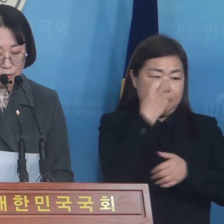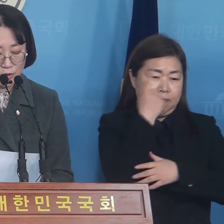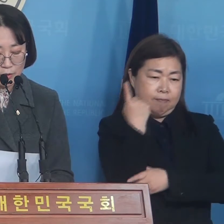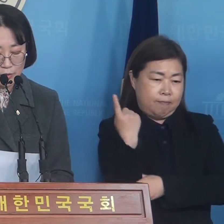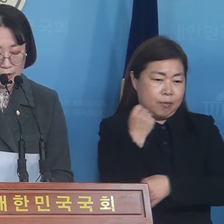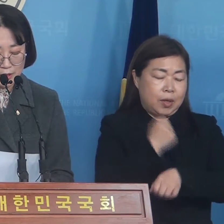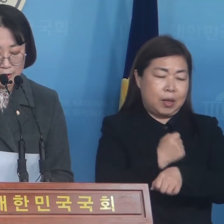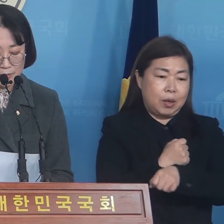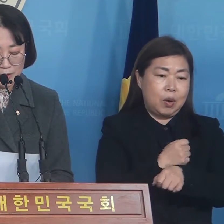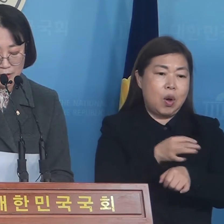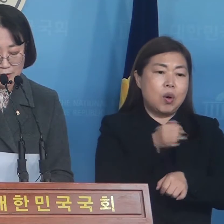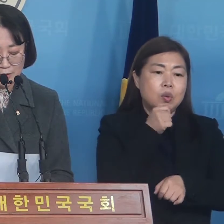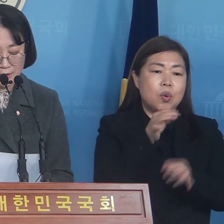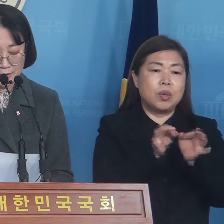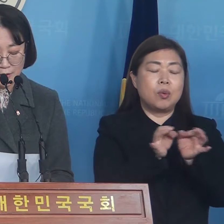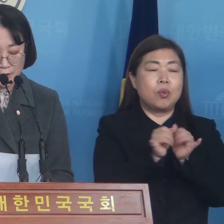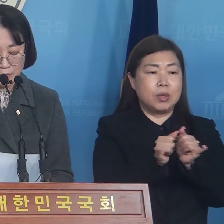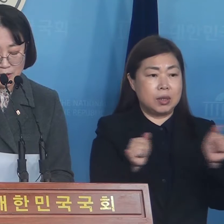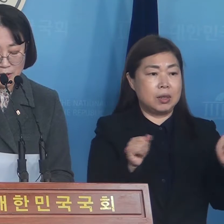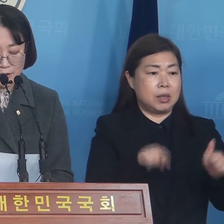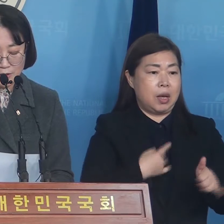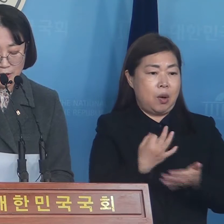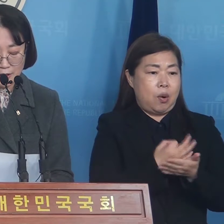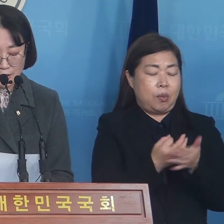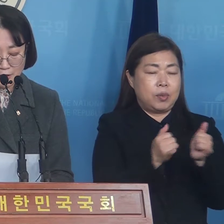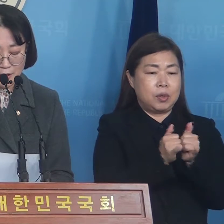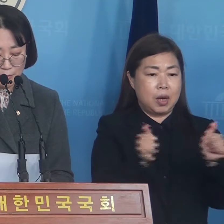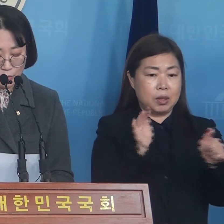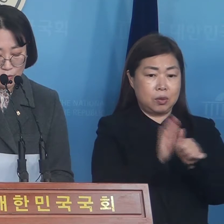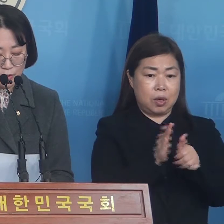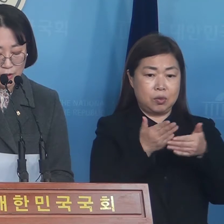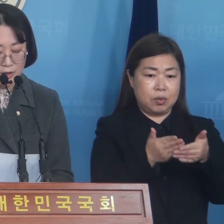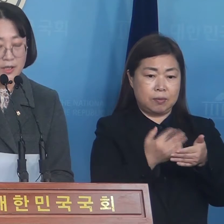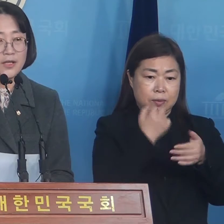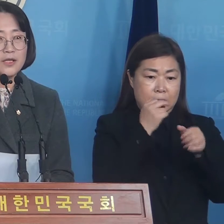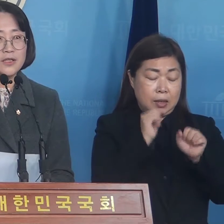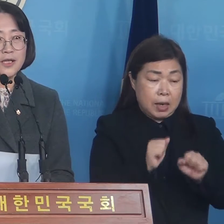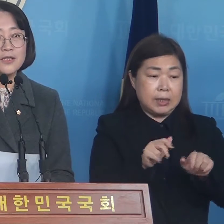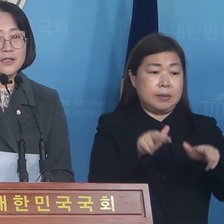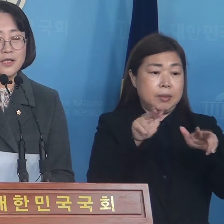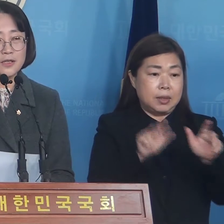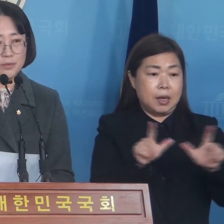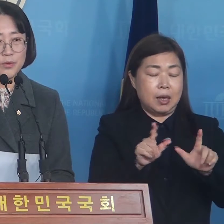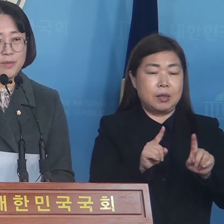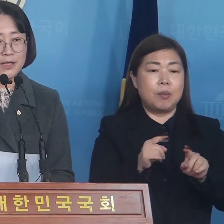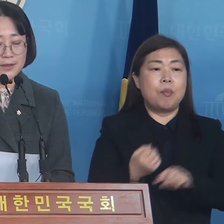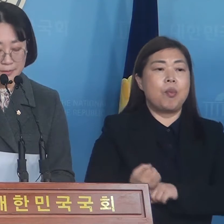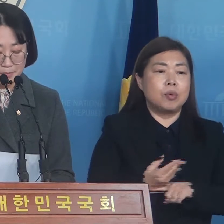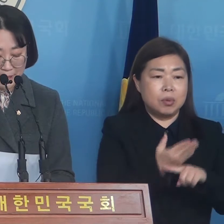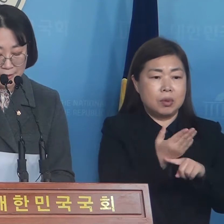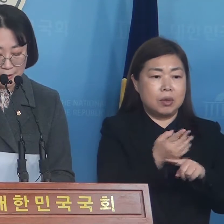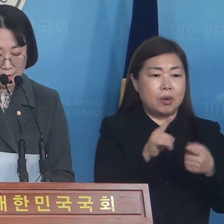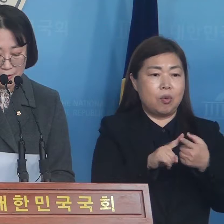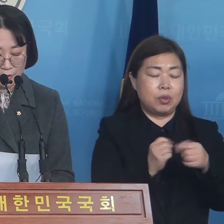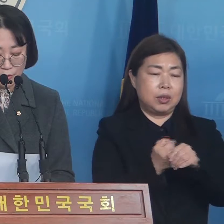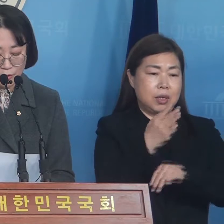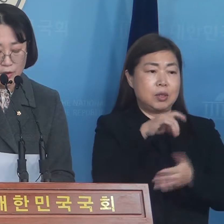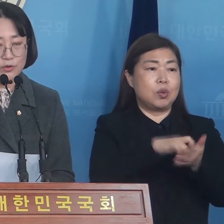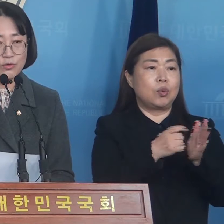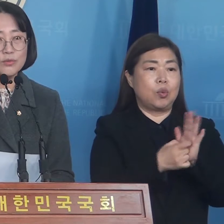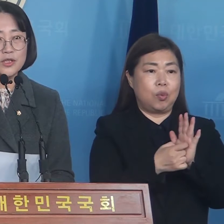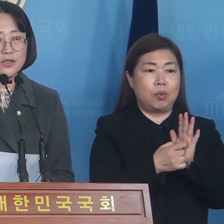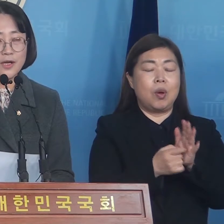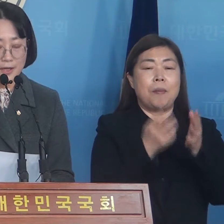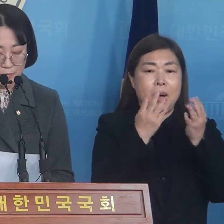지켜내 소상공인 자영업자들이 전하는 민생 현장의 생생한 목소리를 지나치다 싶을 만큼 많이